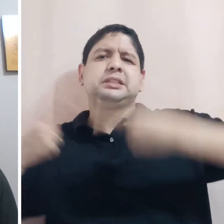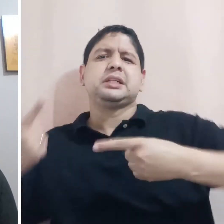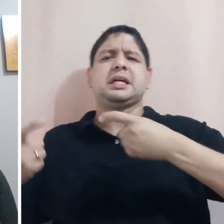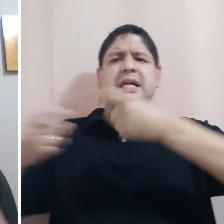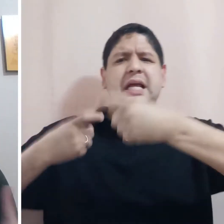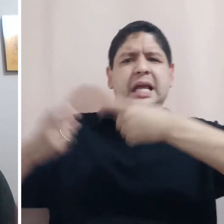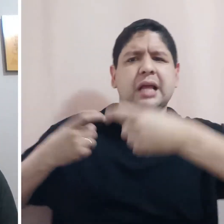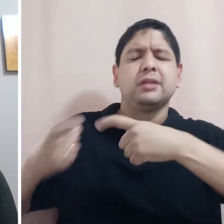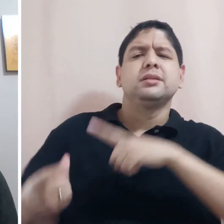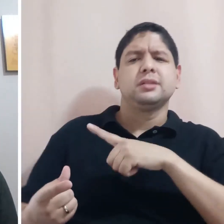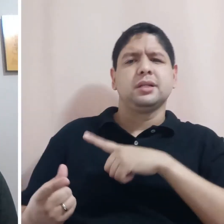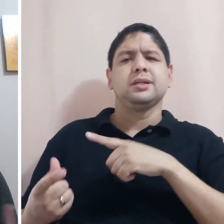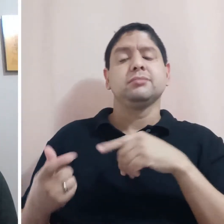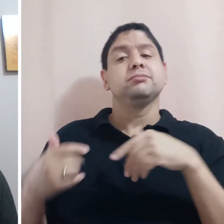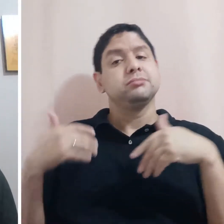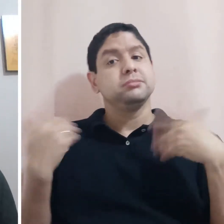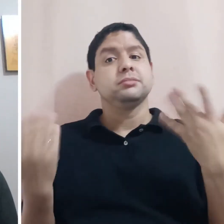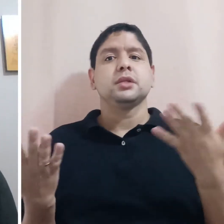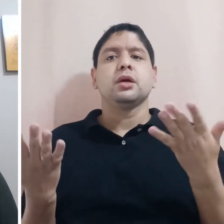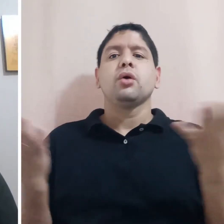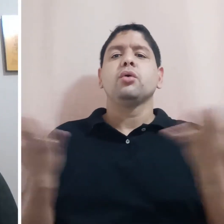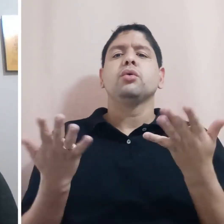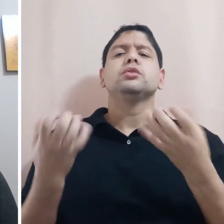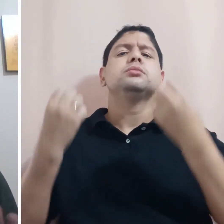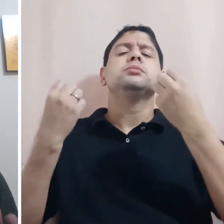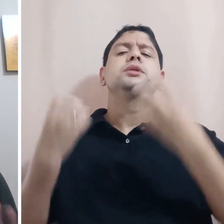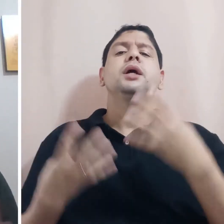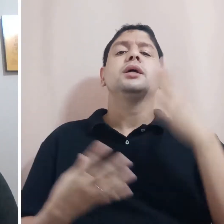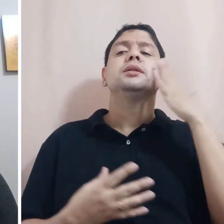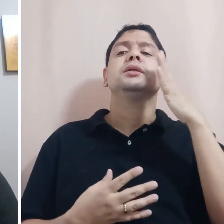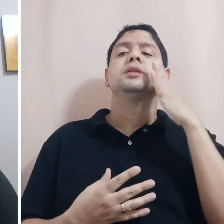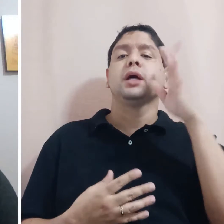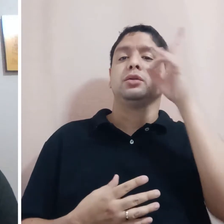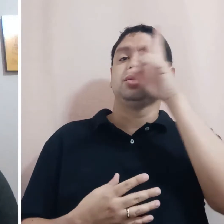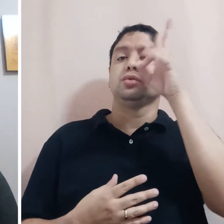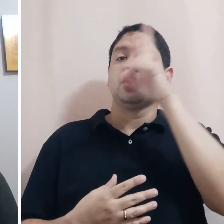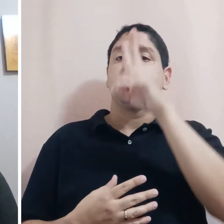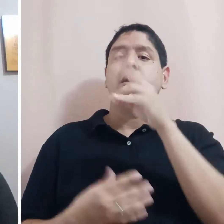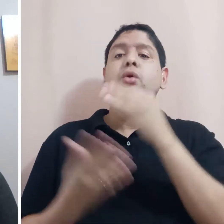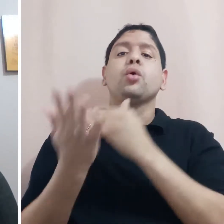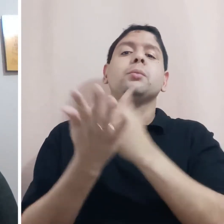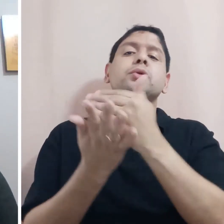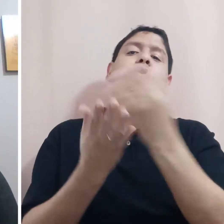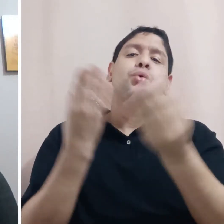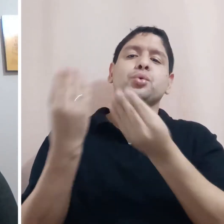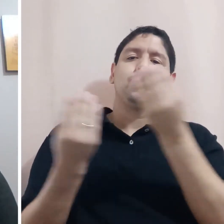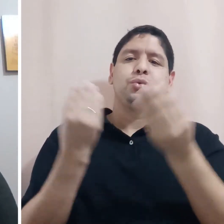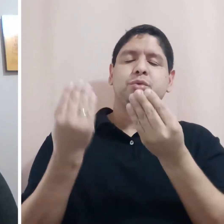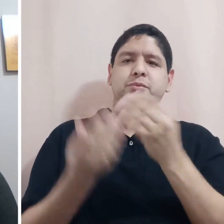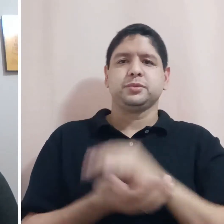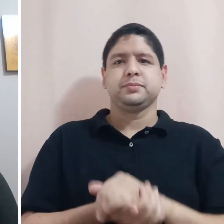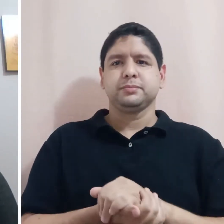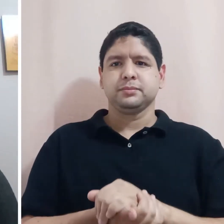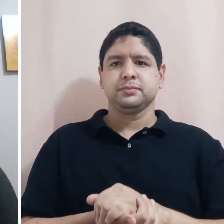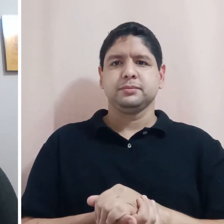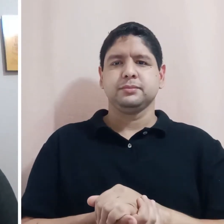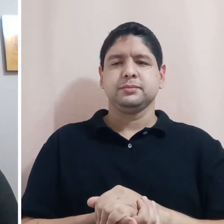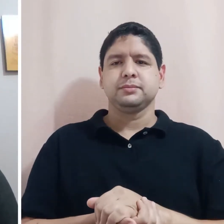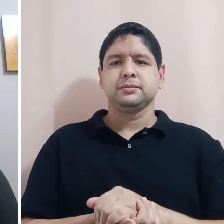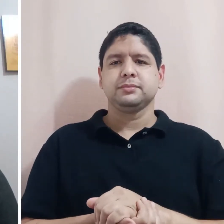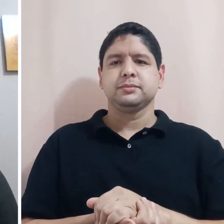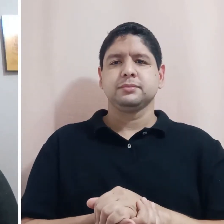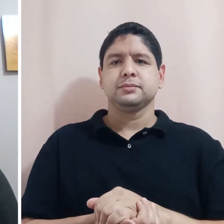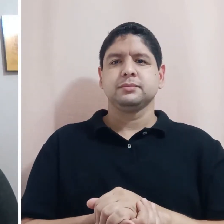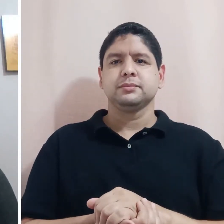até resultou em destruição, em guerra, enfim. Vamos começar a tentar entender essa história do